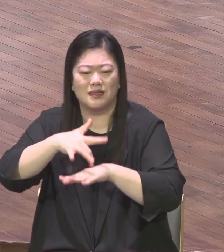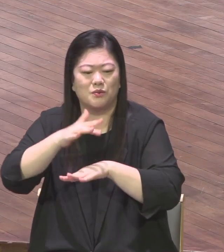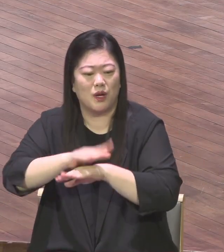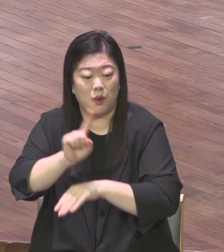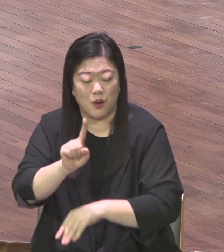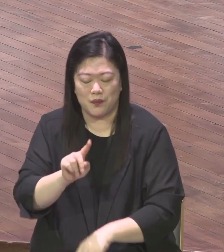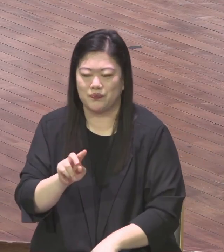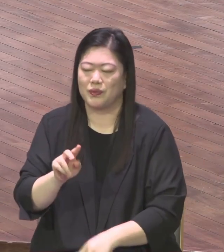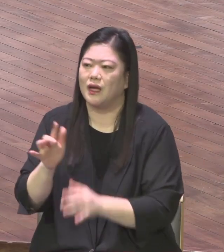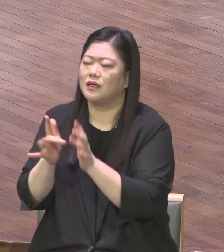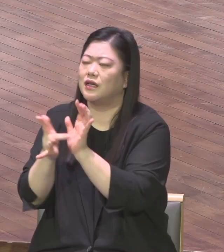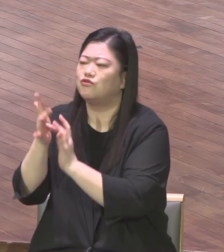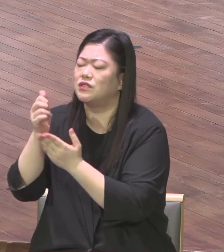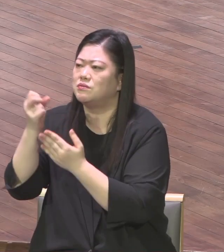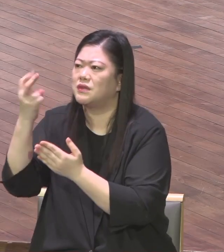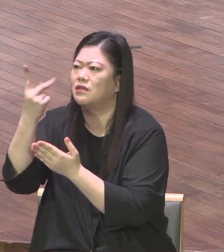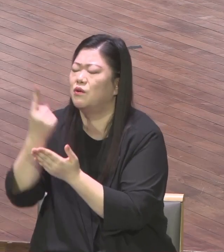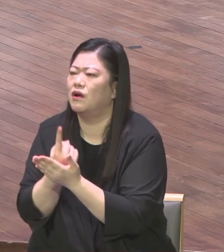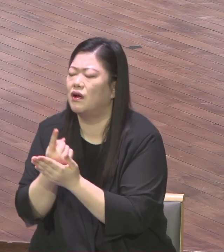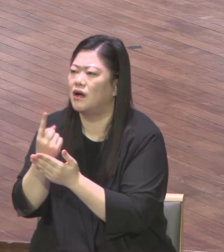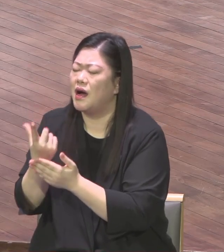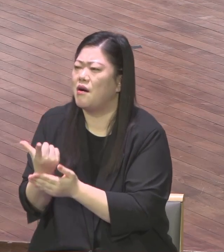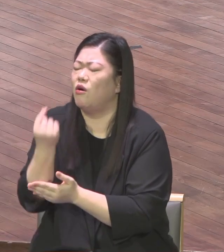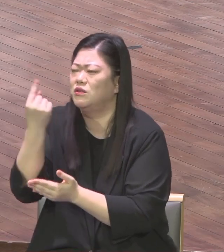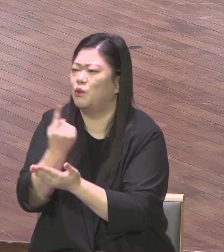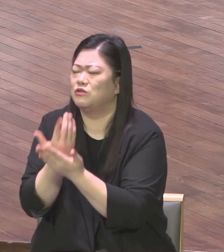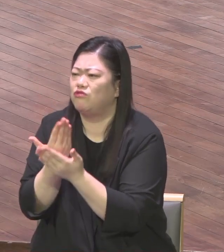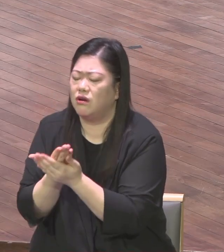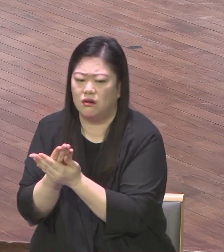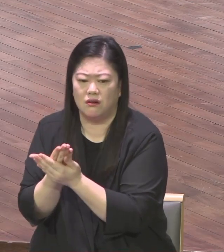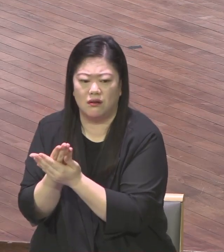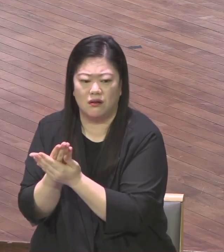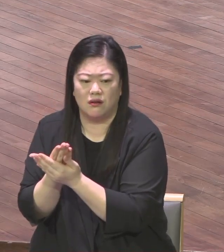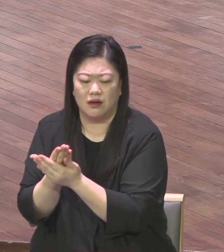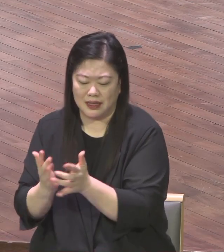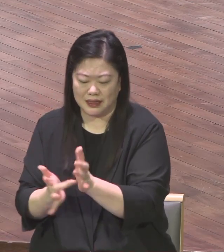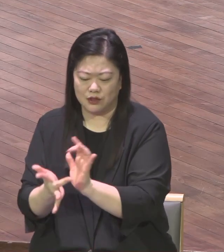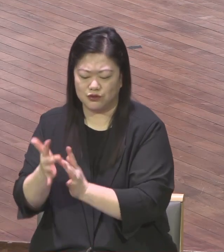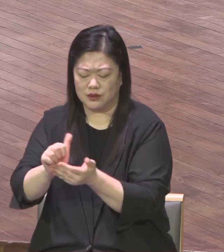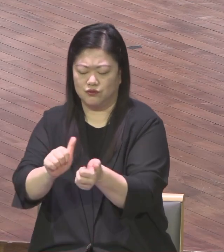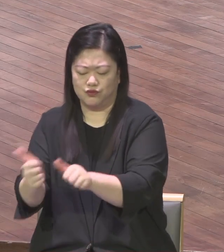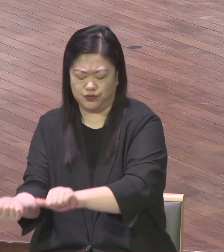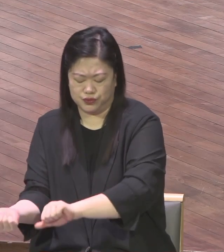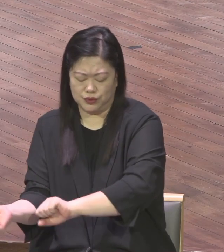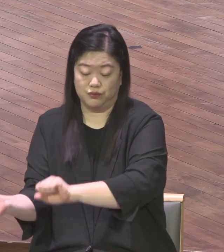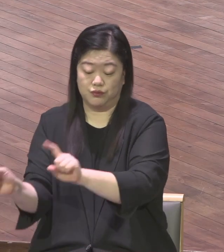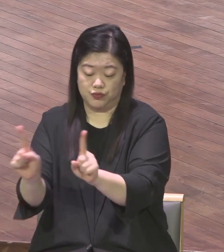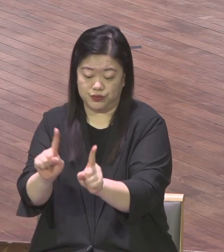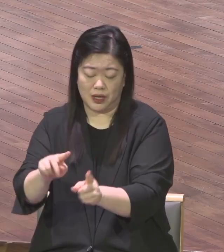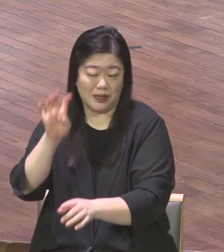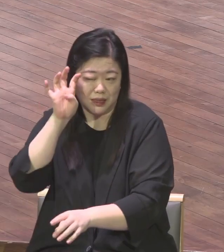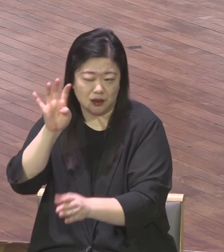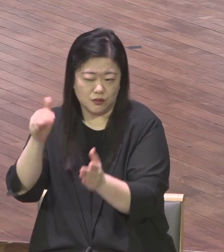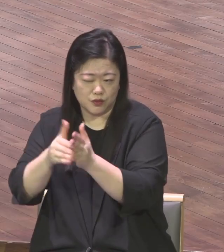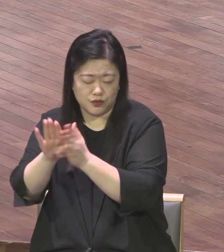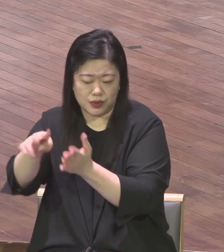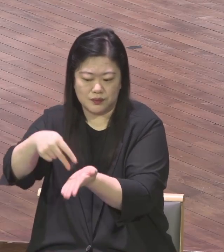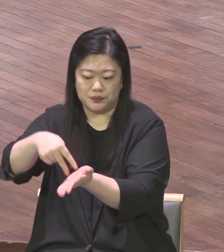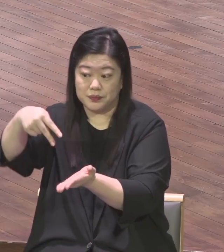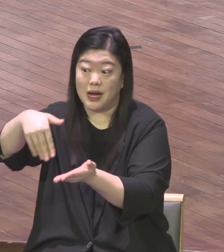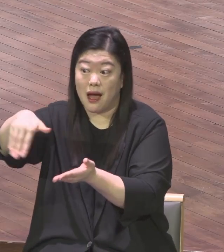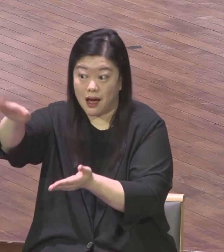사실 성천하신 지가 얼마 안 되기 때문에 실감나게 그렇게 예수님이 다시 곧